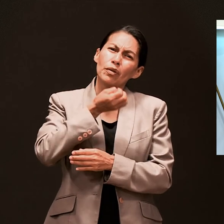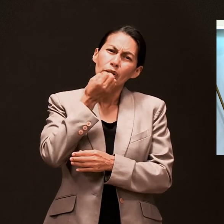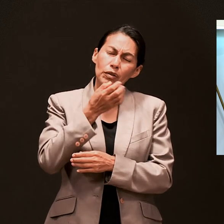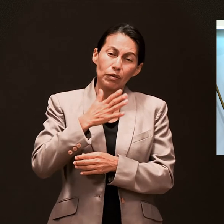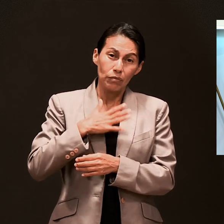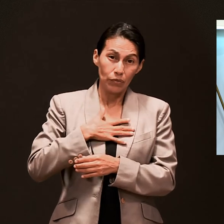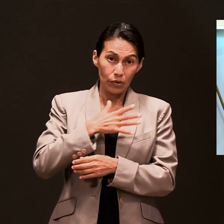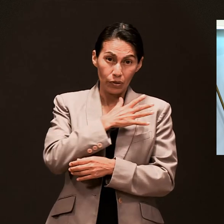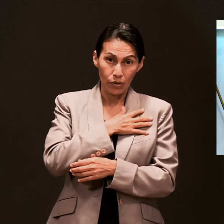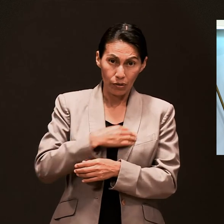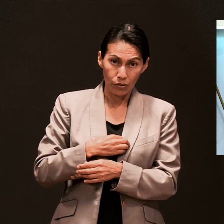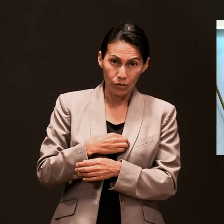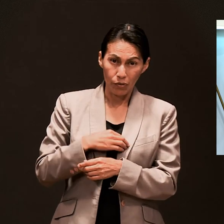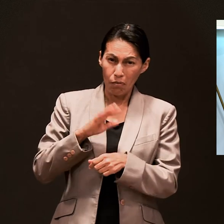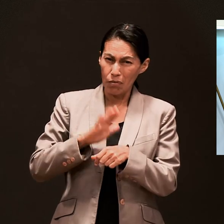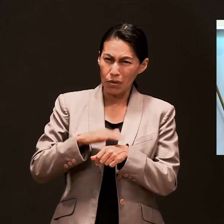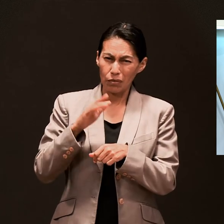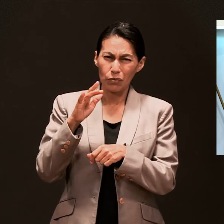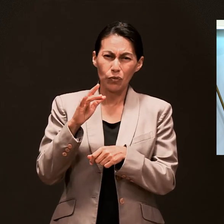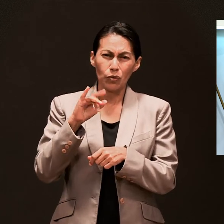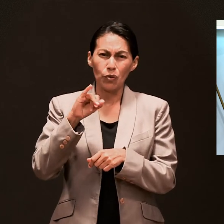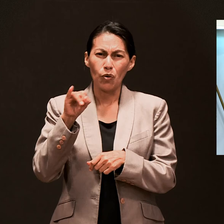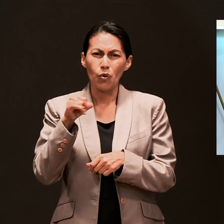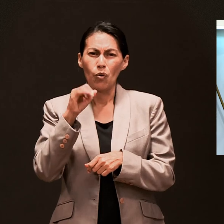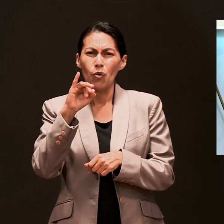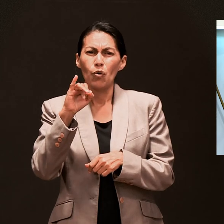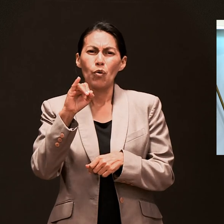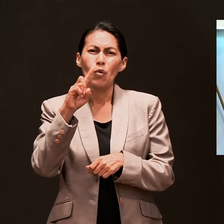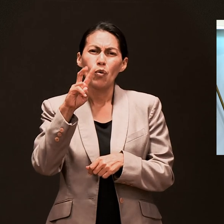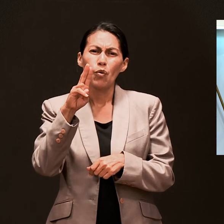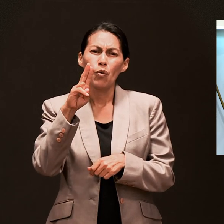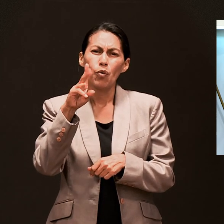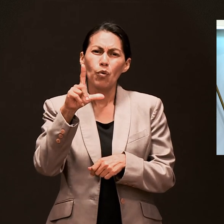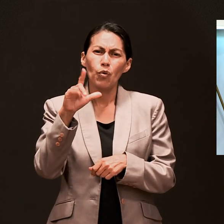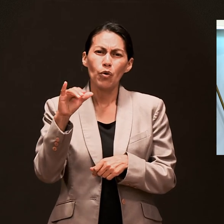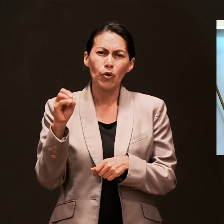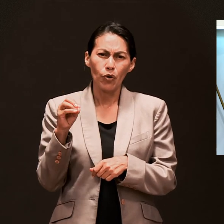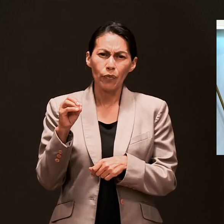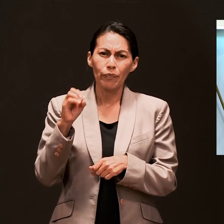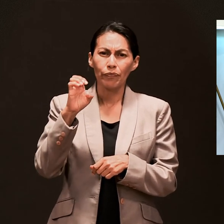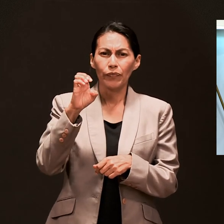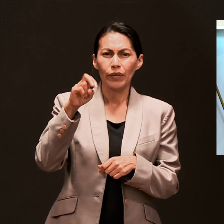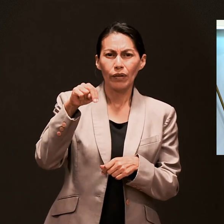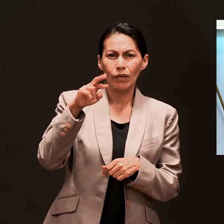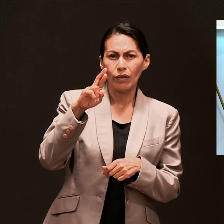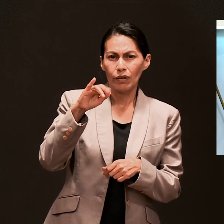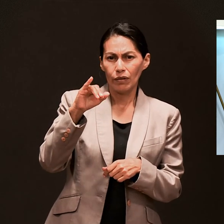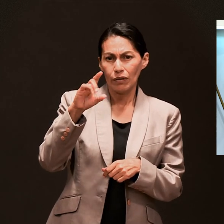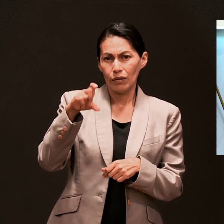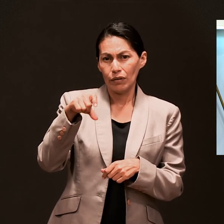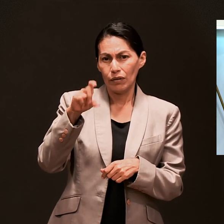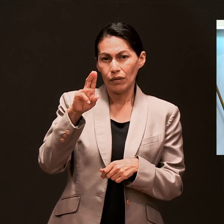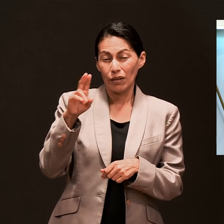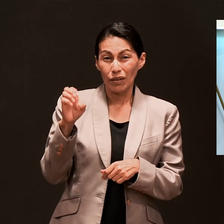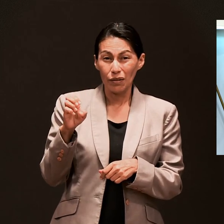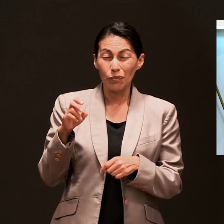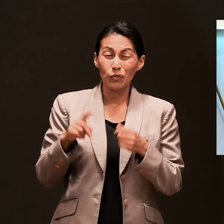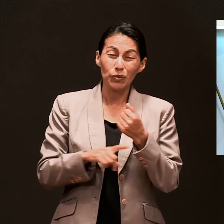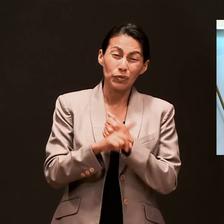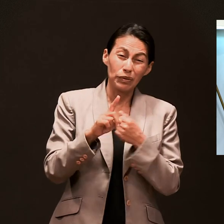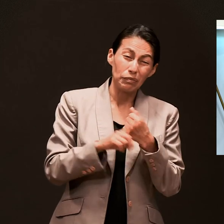todos tienen problemas especialmente por Julio Enrique ya que tiene serios problemas de